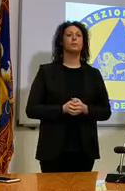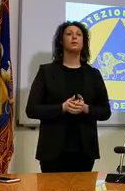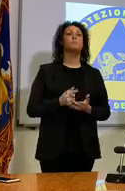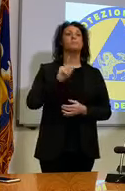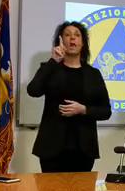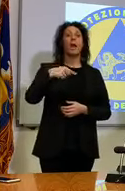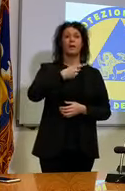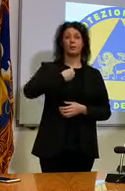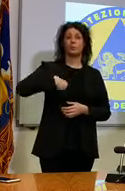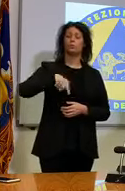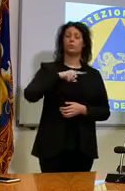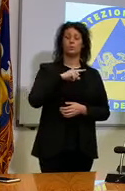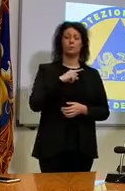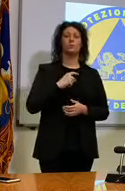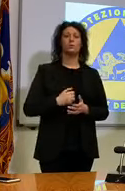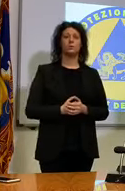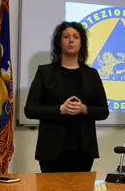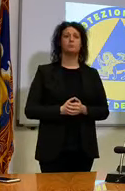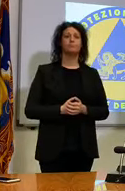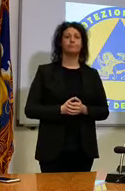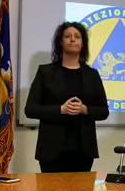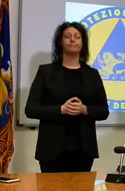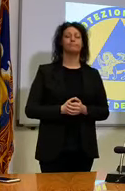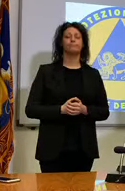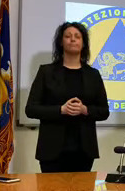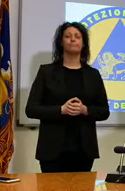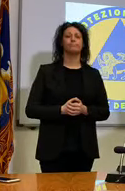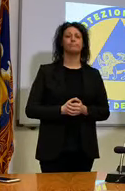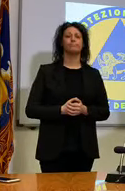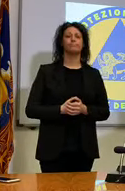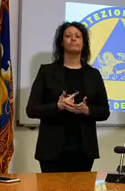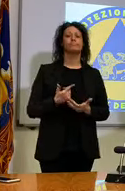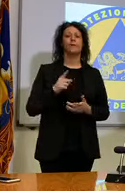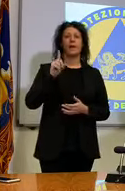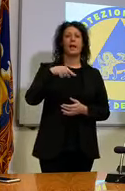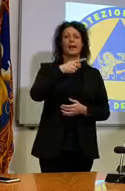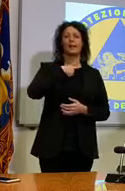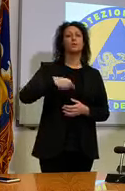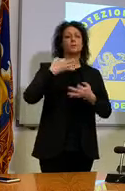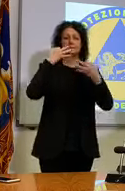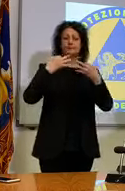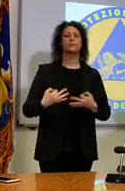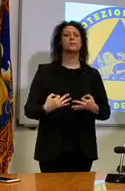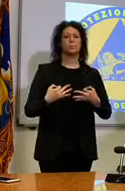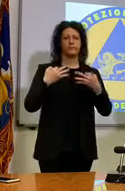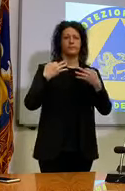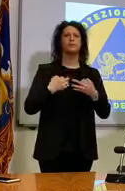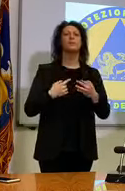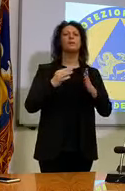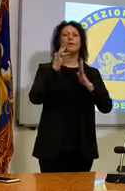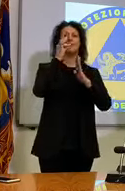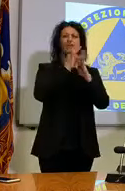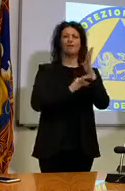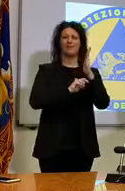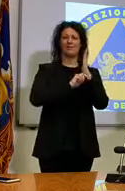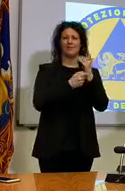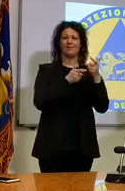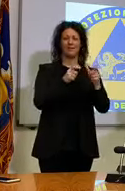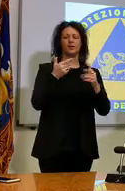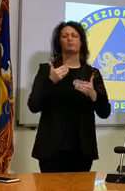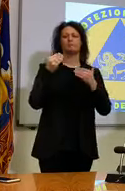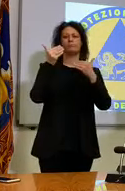noi pensiamo di, come si può dire, sicuramente di prolungare l'effetto della nostra ordinanza, ma anche di